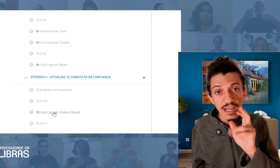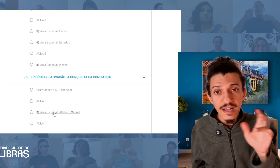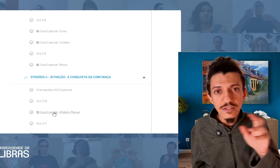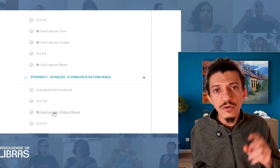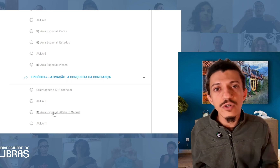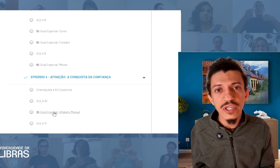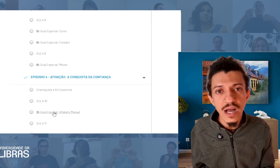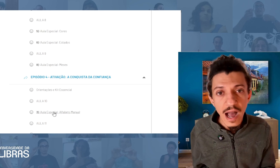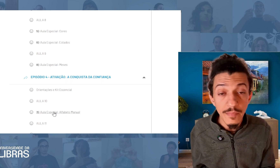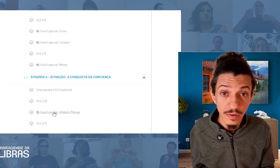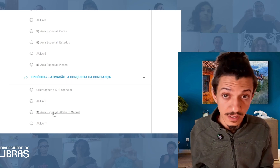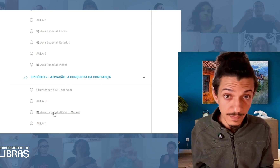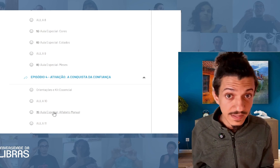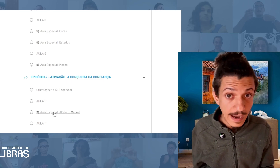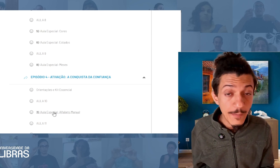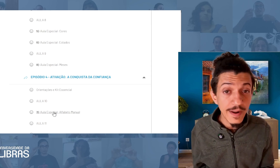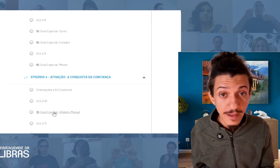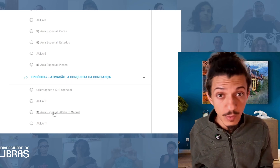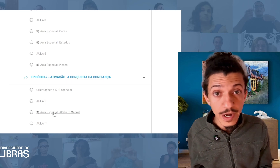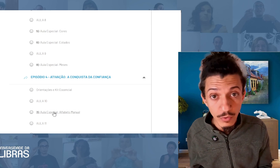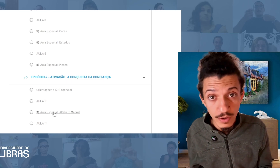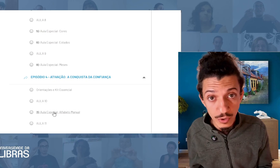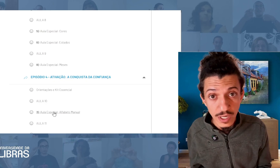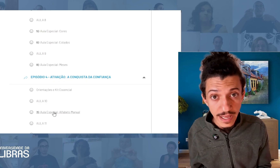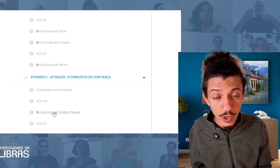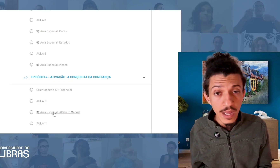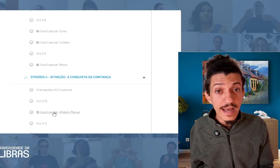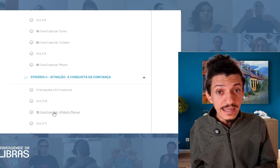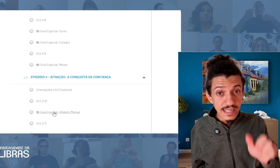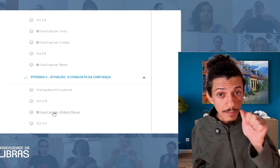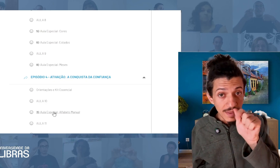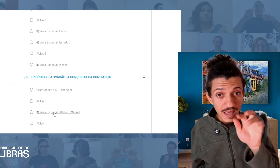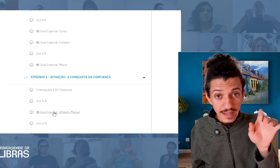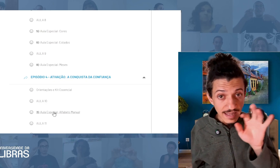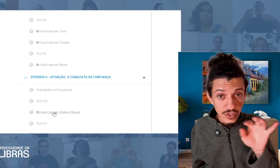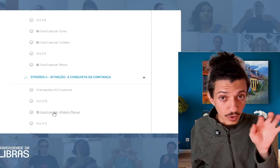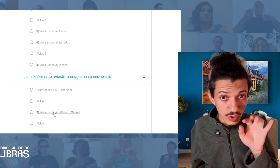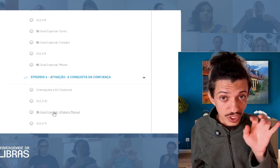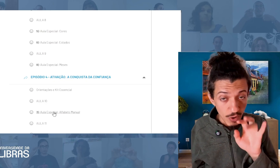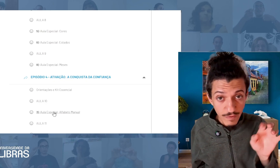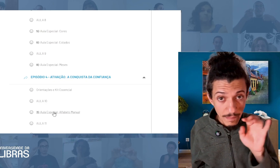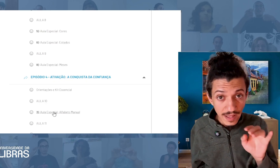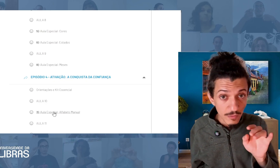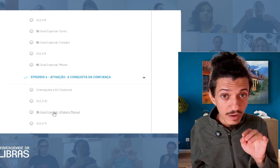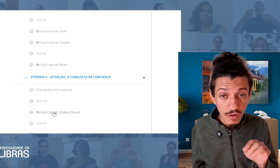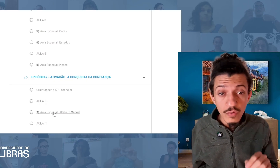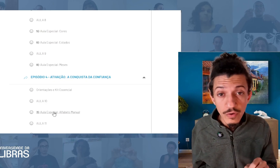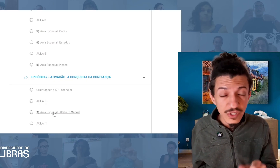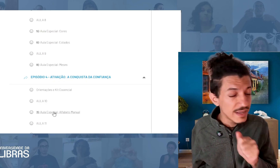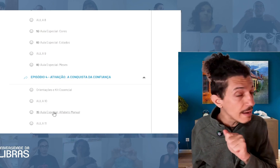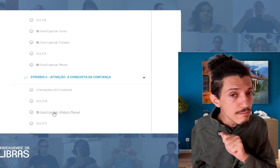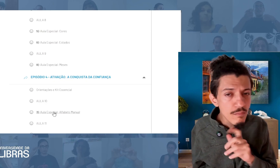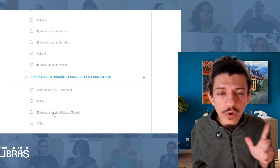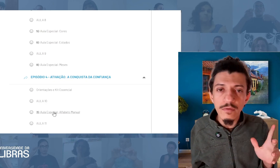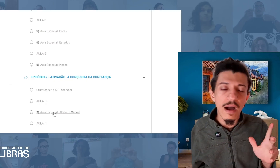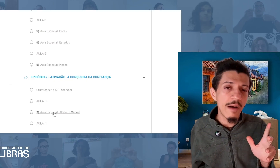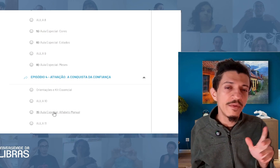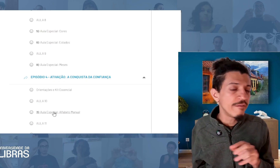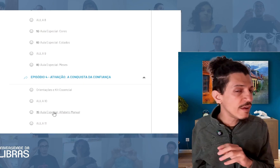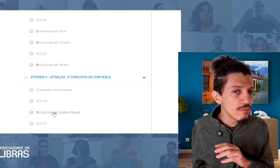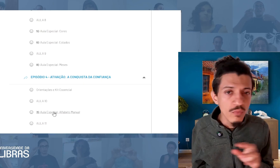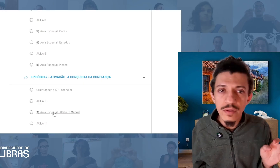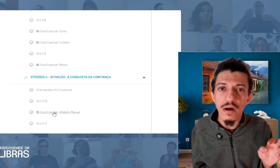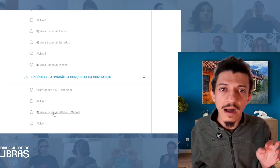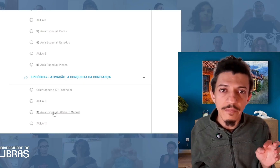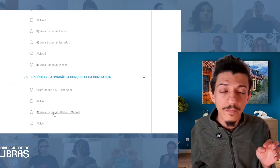fazem a datilologia rápida. Em especial, para quem mora no Rio de Janeiro, sabe que a datilologia, o alfabeto manual no Rio de Janeiro é muito rápido, é